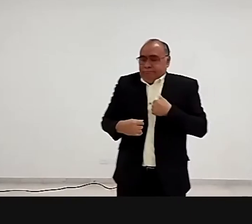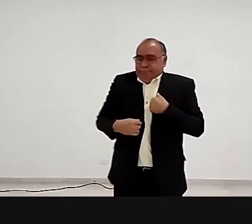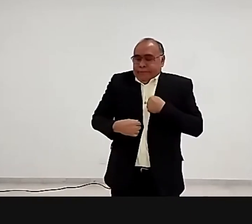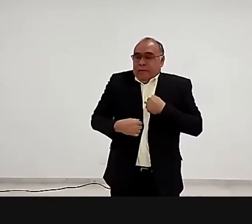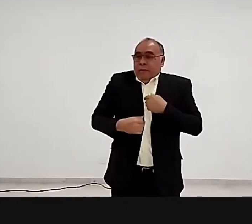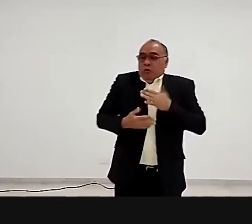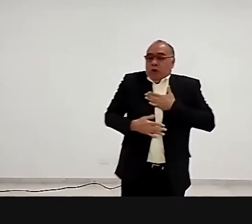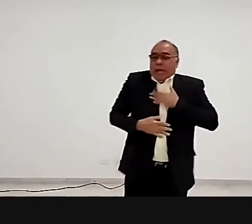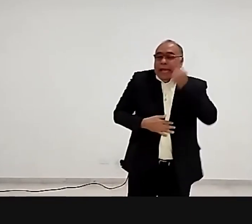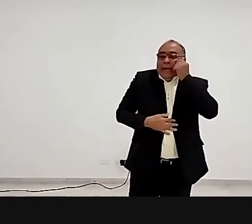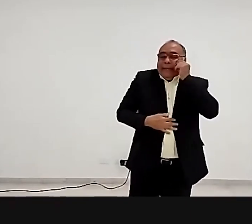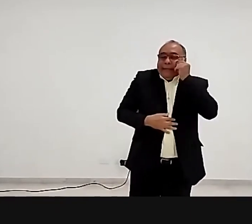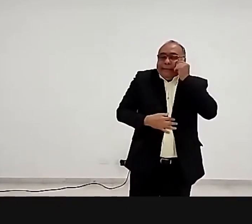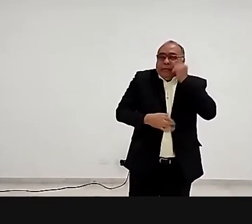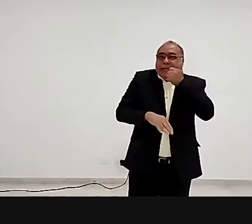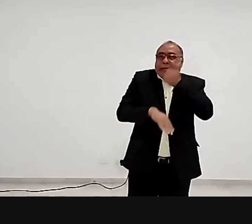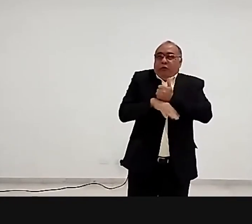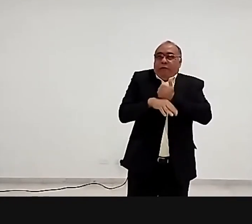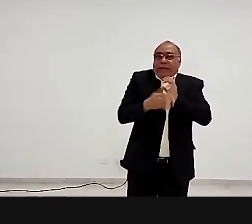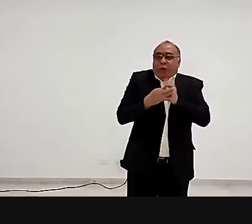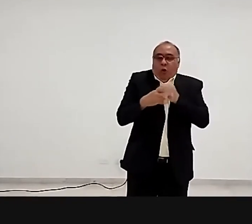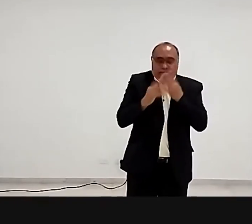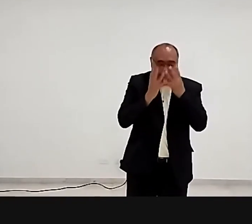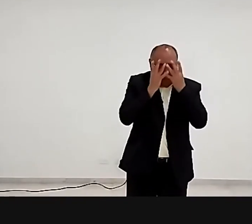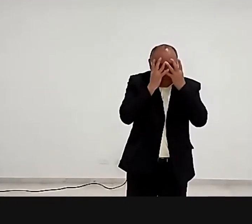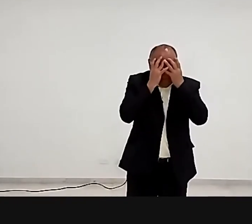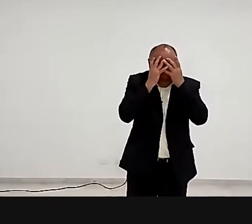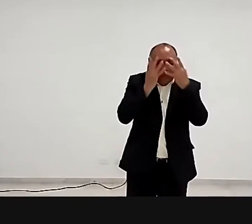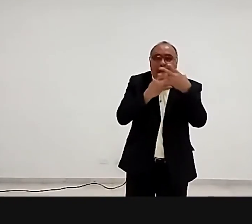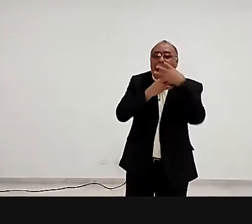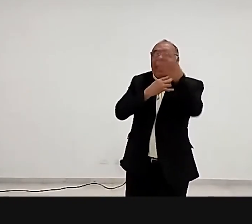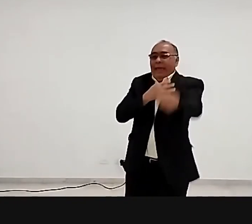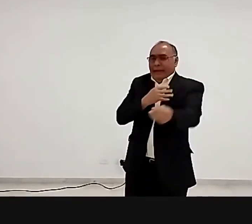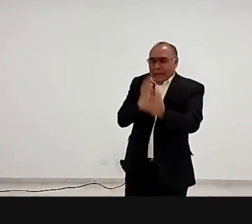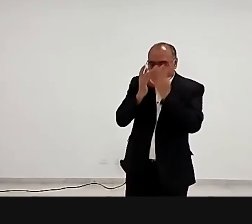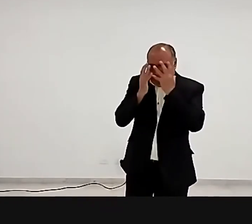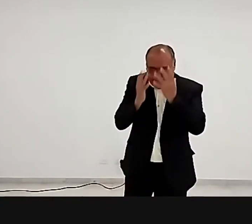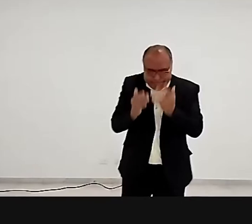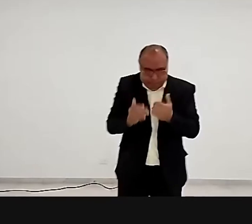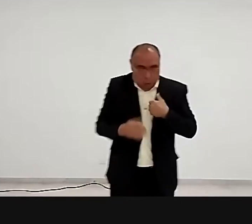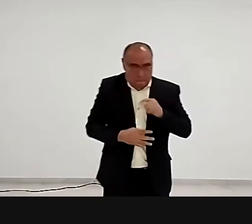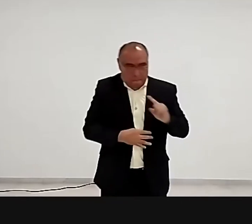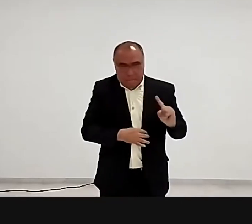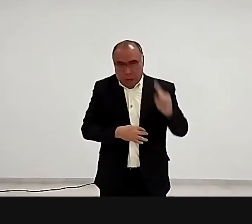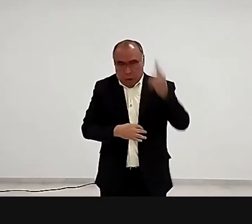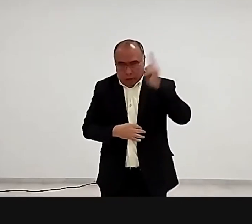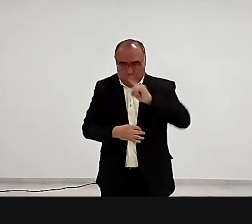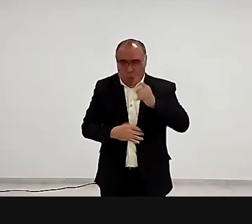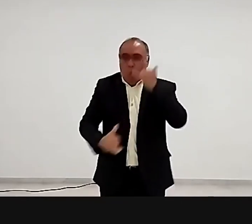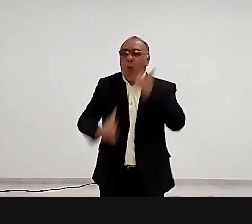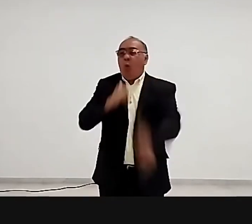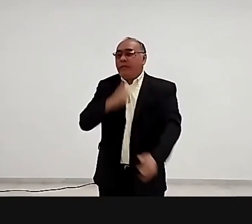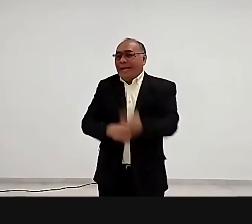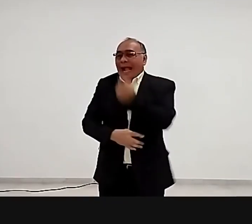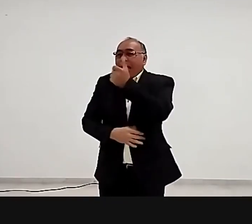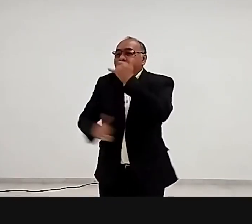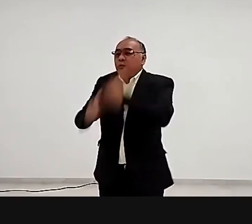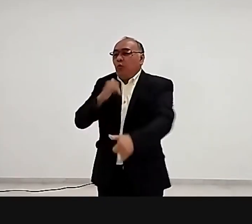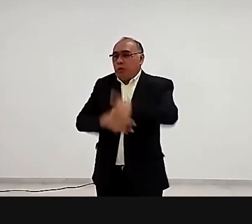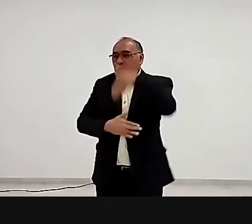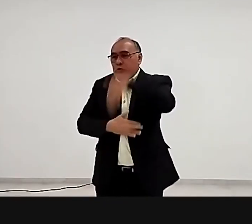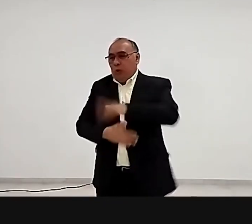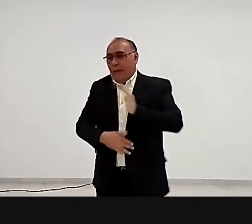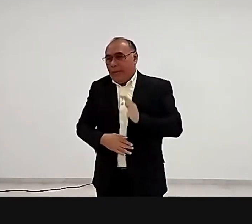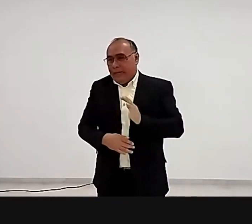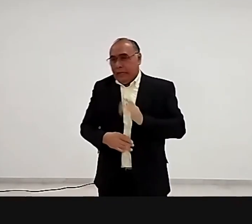ya nos comunicamos con ellos y les mencionamos que no lo somos y que se debe